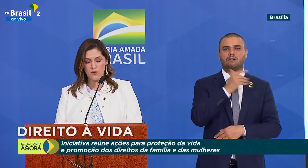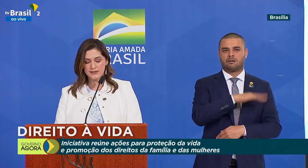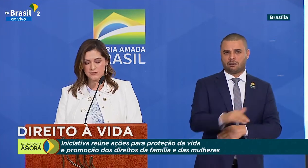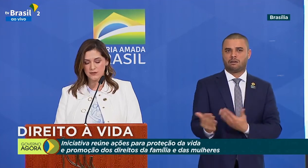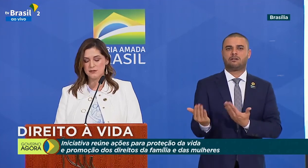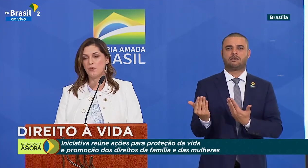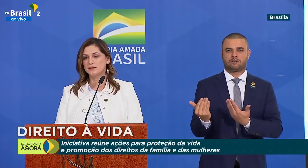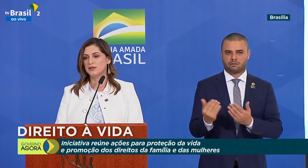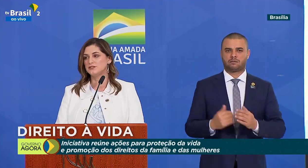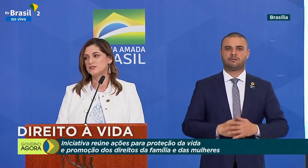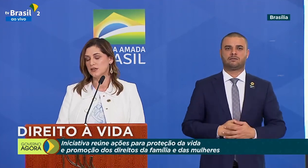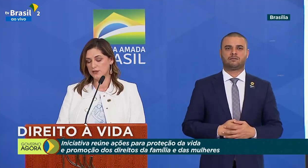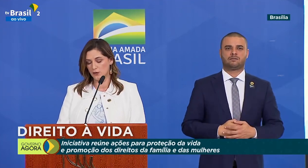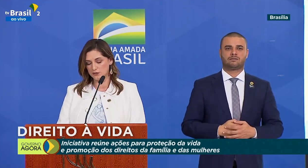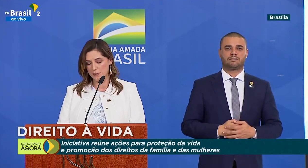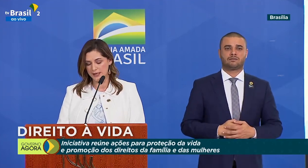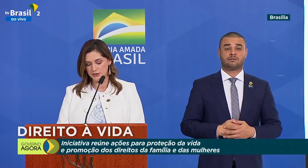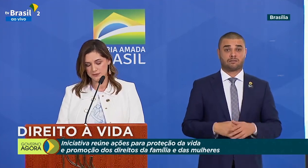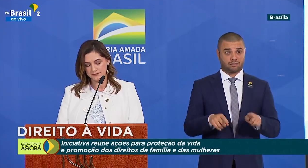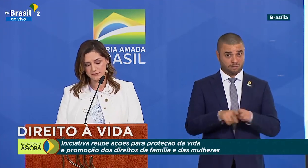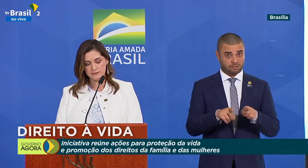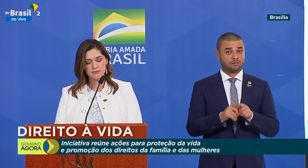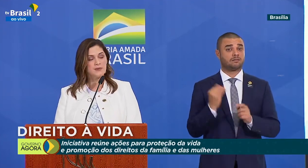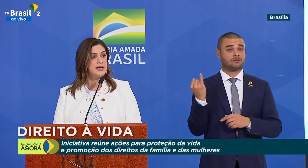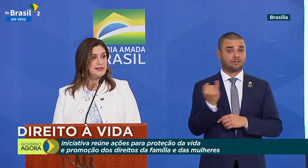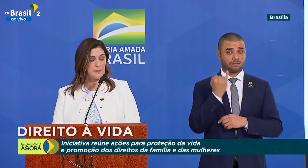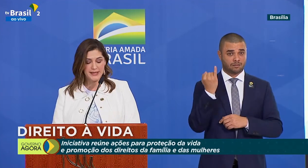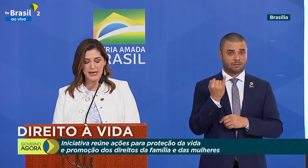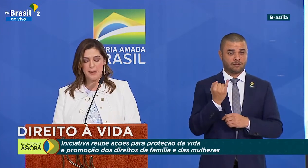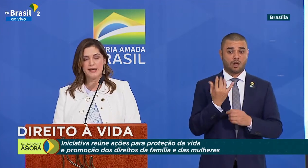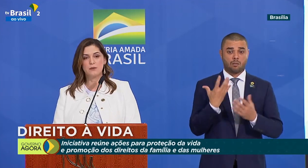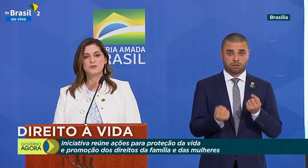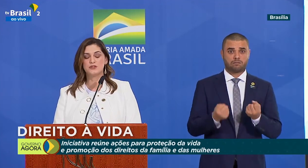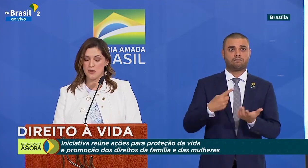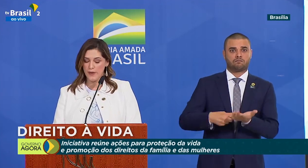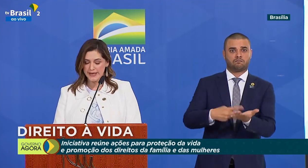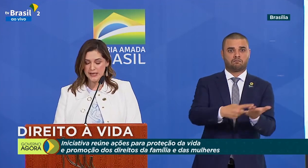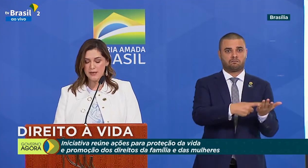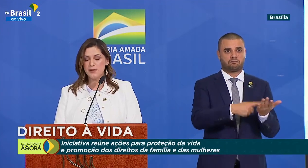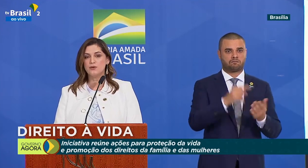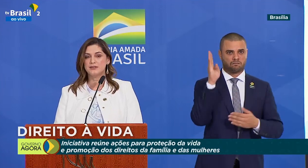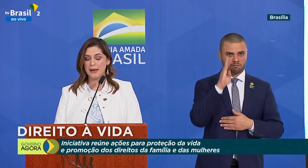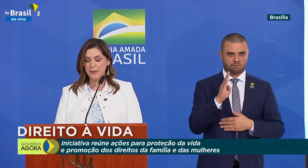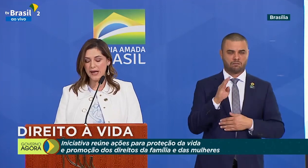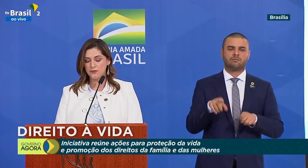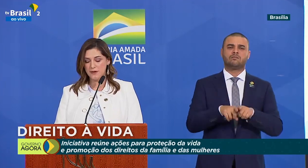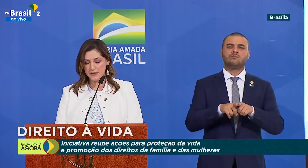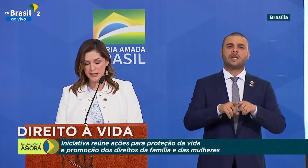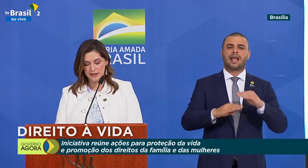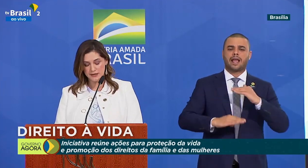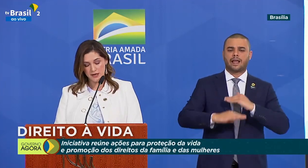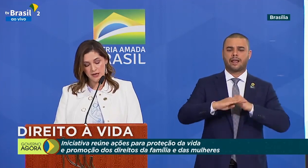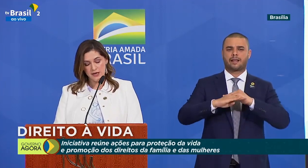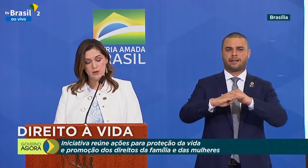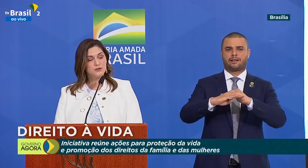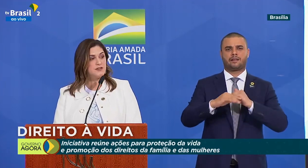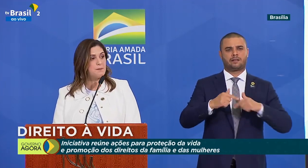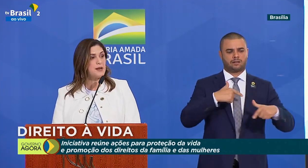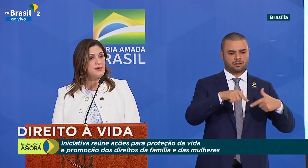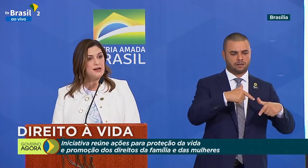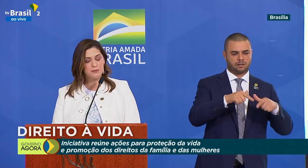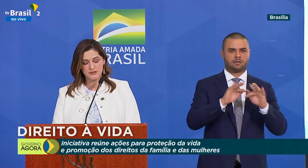também com adesões importantes em nosso país também trabalhamos o equilíbrio trabalho-família